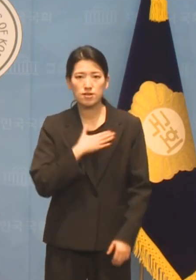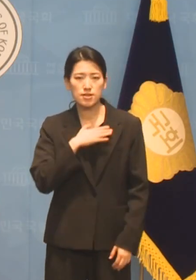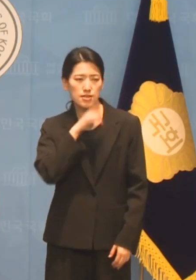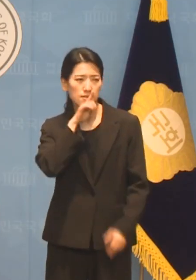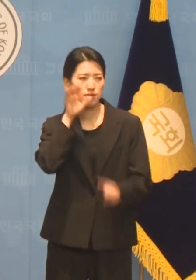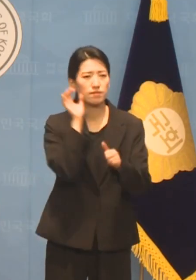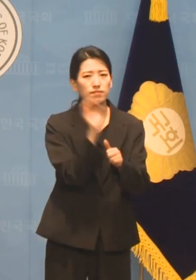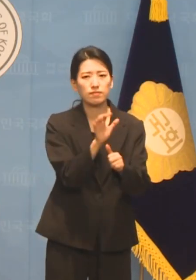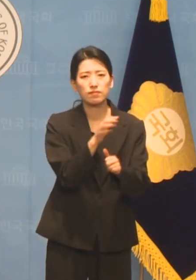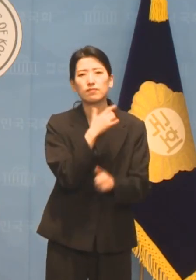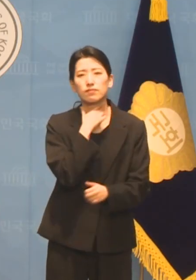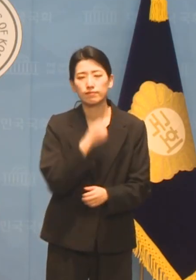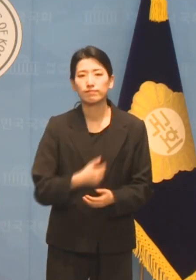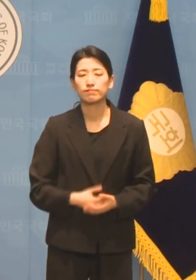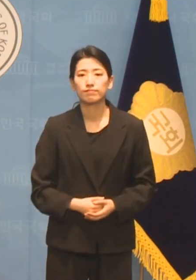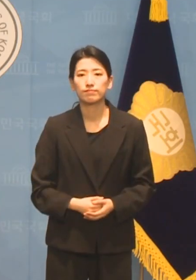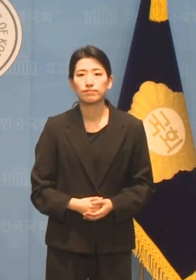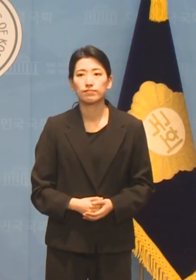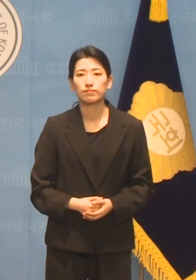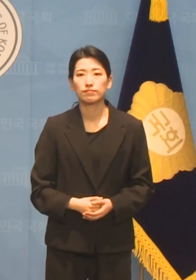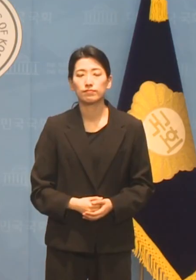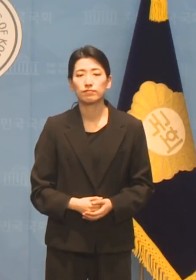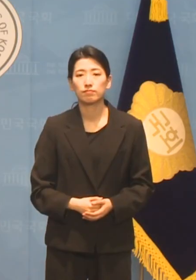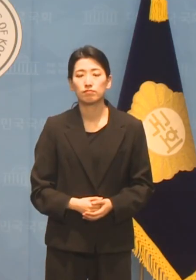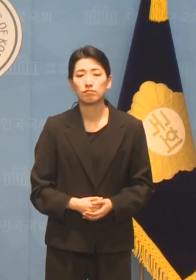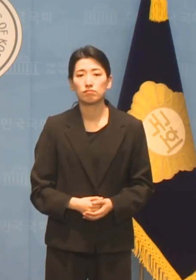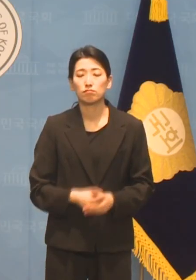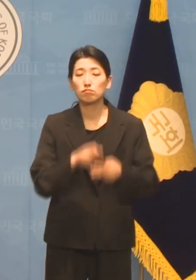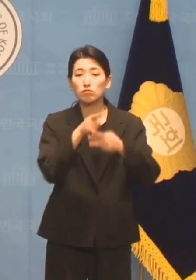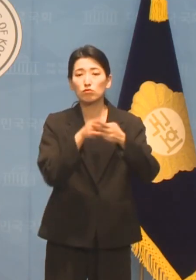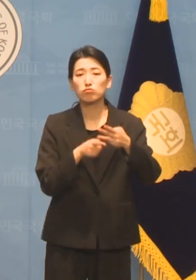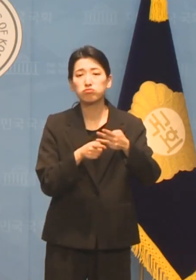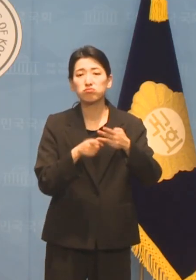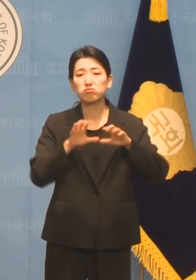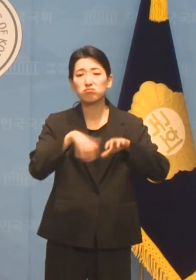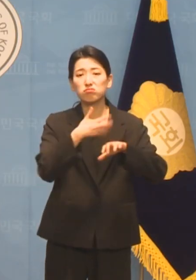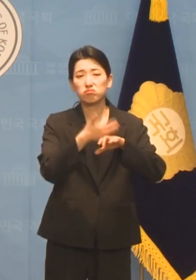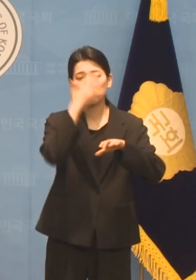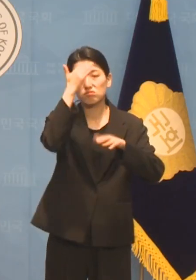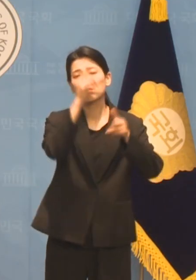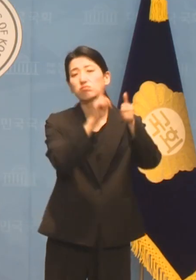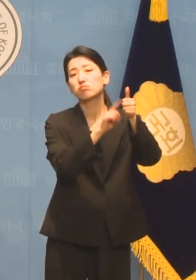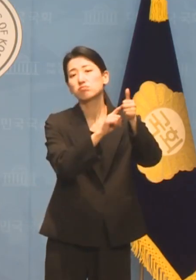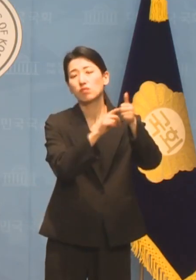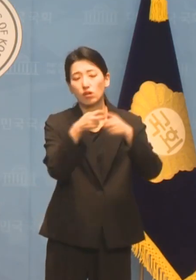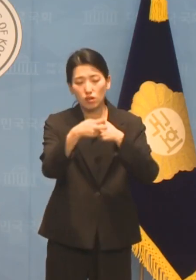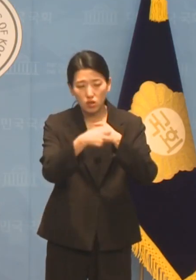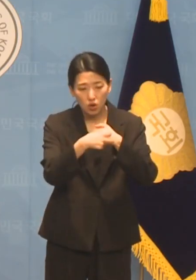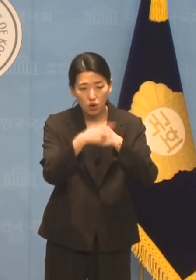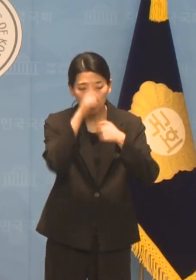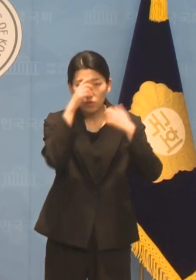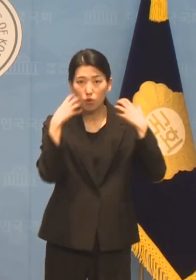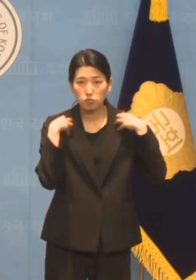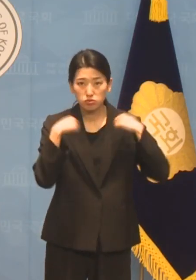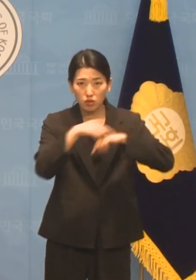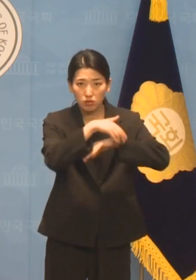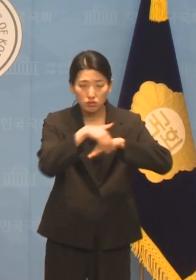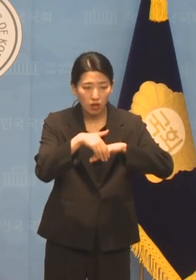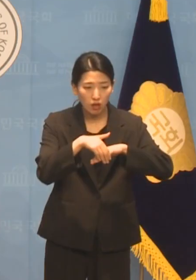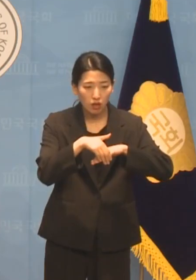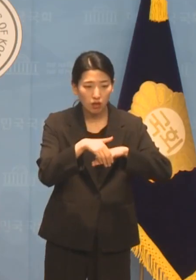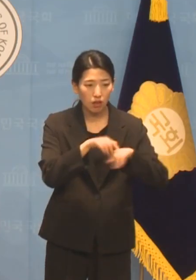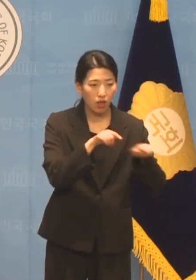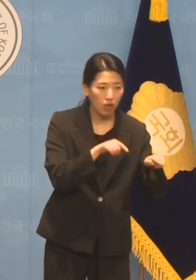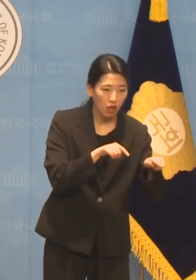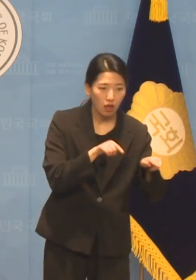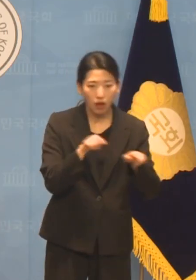규탄합니다. 내란 속의 윤석열 정부가 선포한 의료개혁의 갈짓자 행보로 우리 국민들이 너무